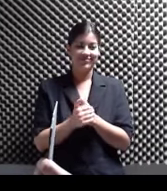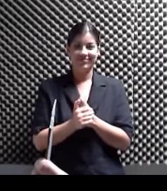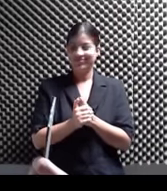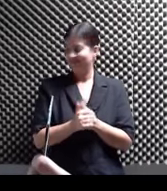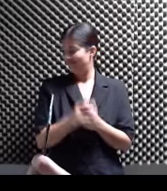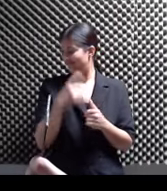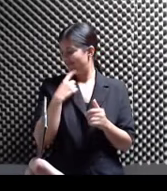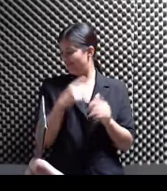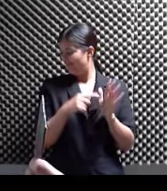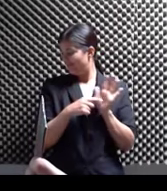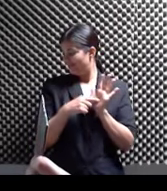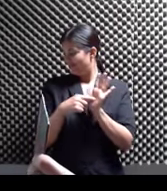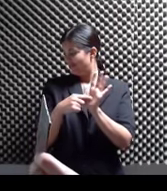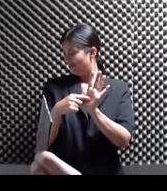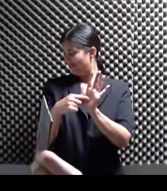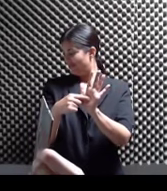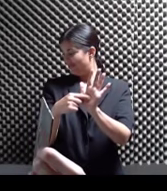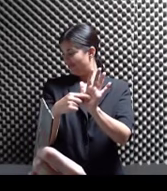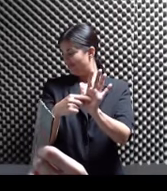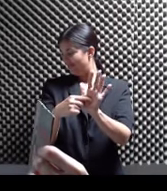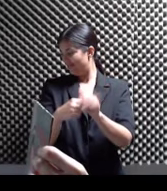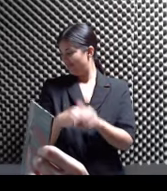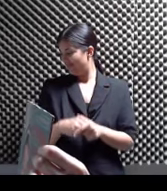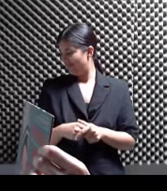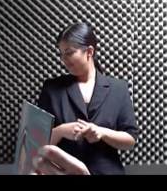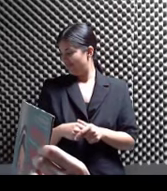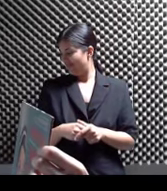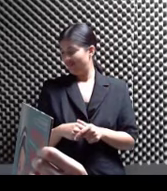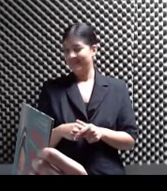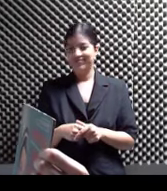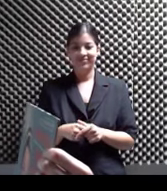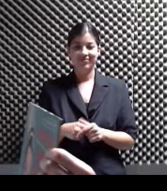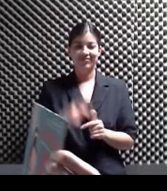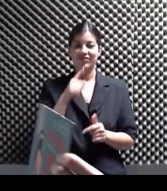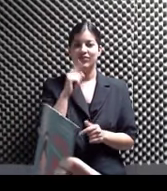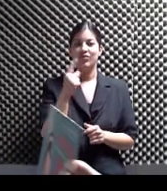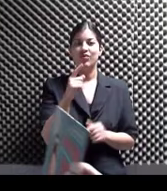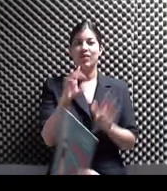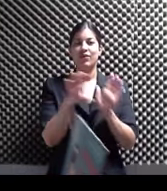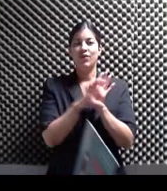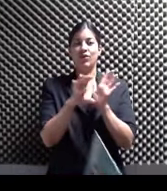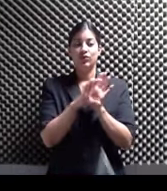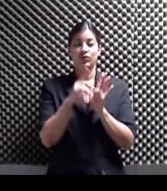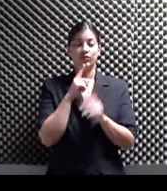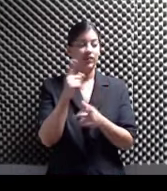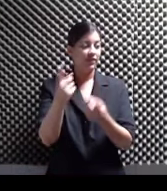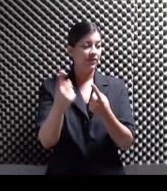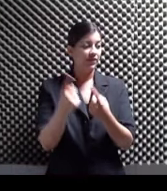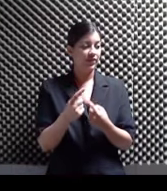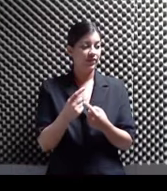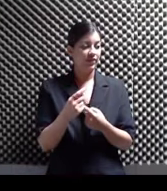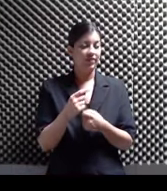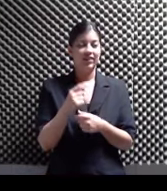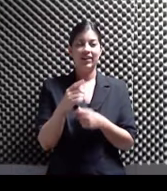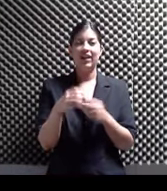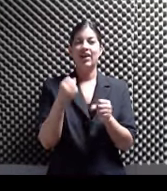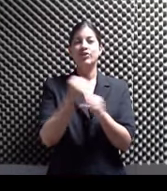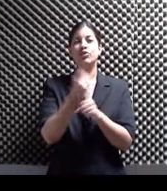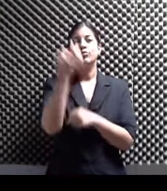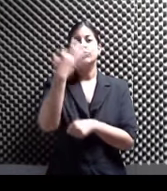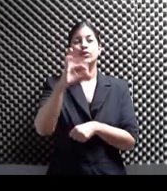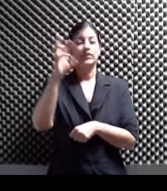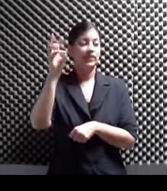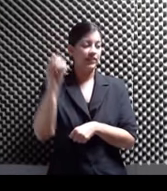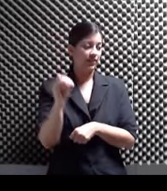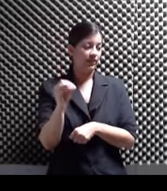del Zoom manual que tenemos, le va a mostrar una foto de Sarita Montiel aquí cuando llegó en el año 60. Estuvo en